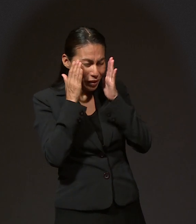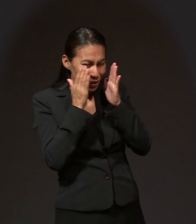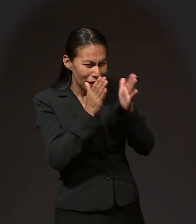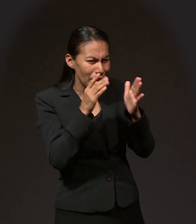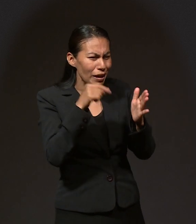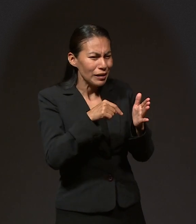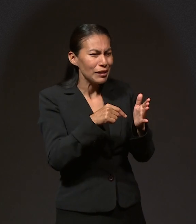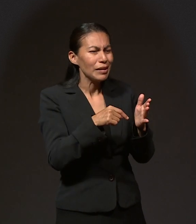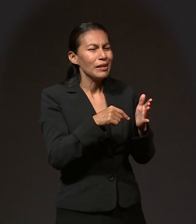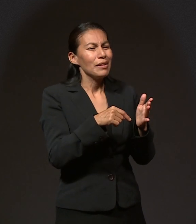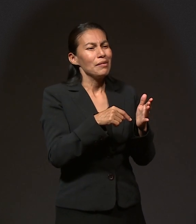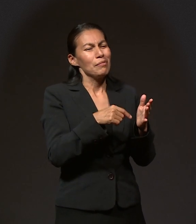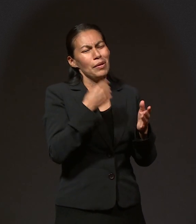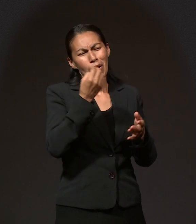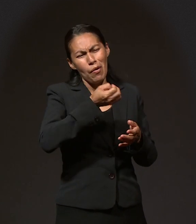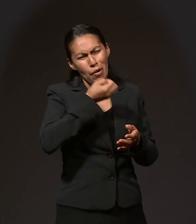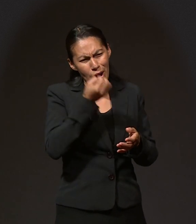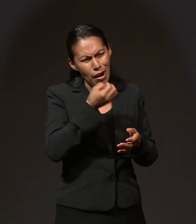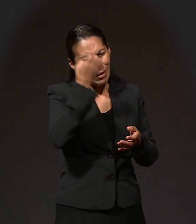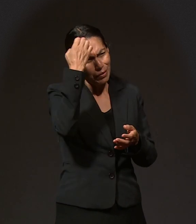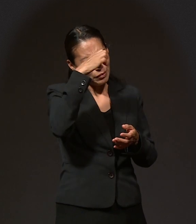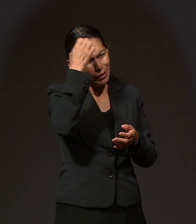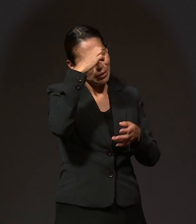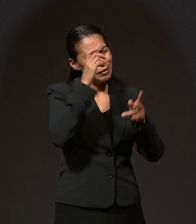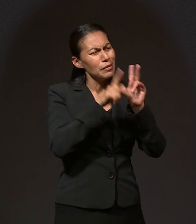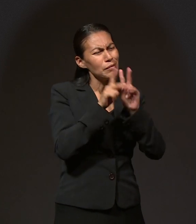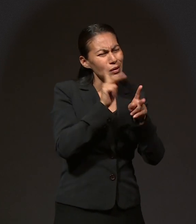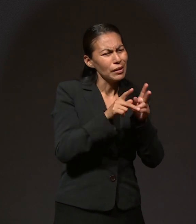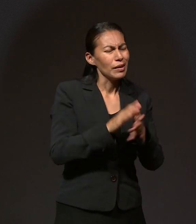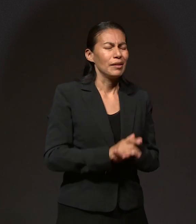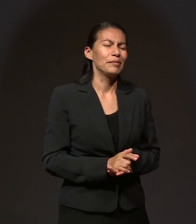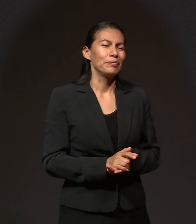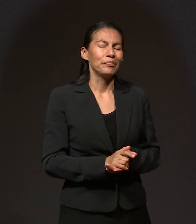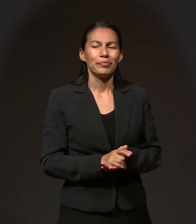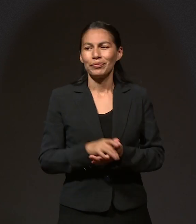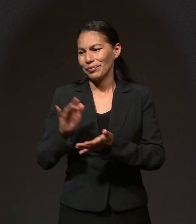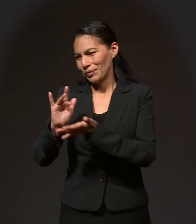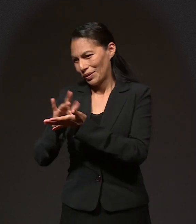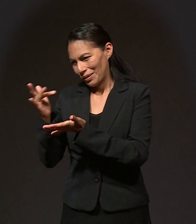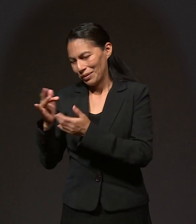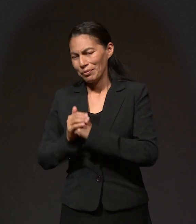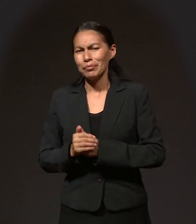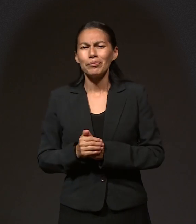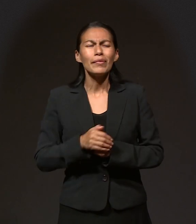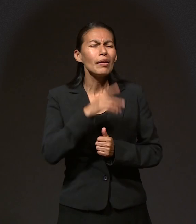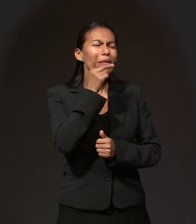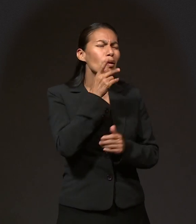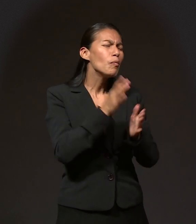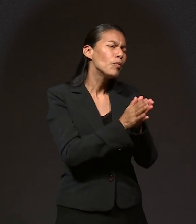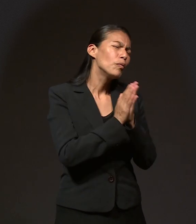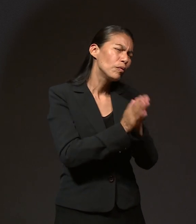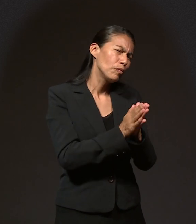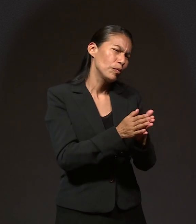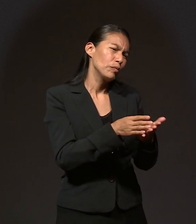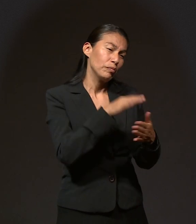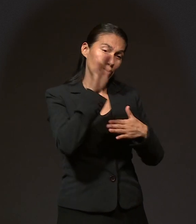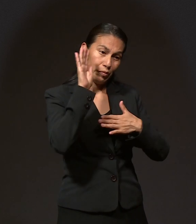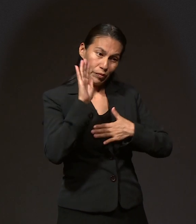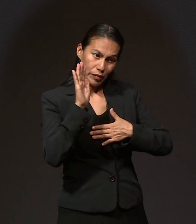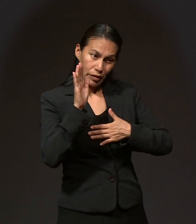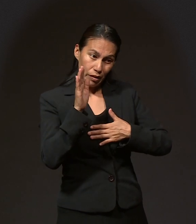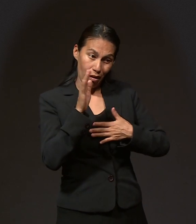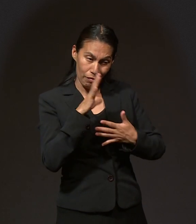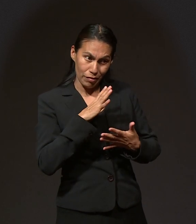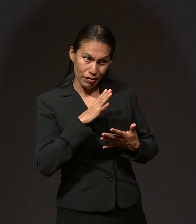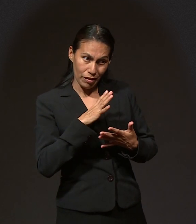sus experiencias con Dios en oración. Gracias. Pastor, usted tiene una promesa que